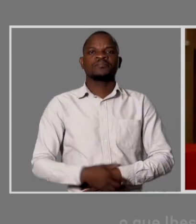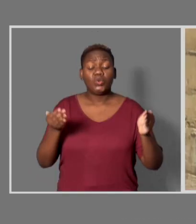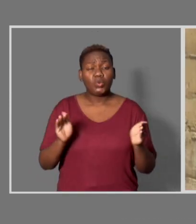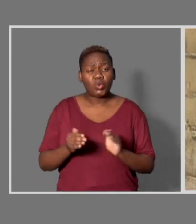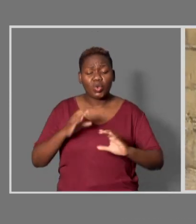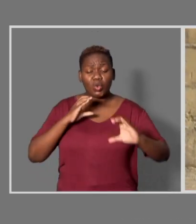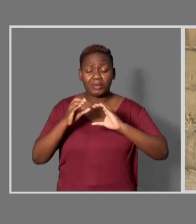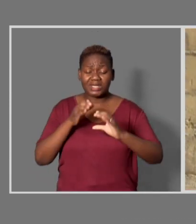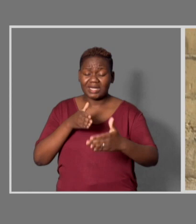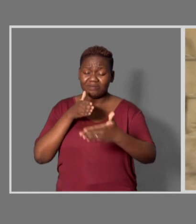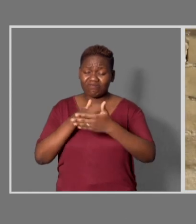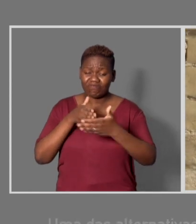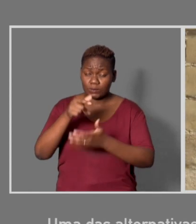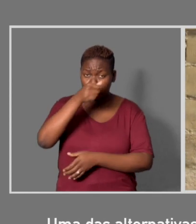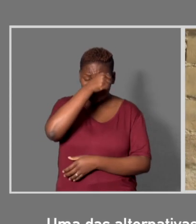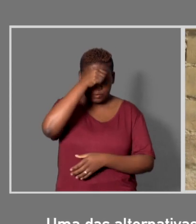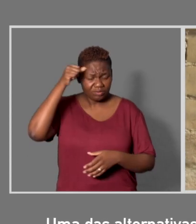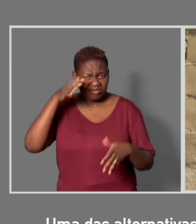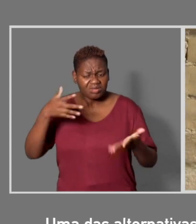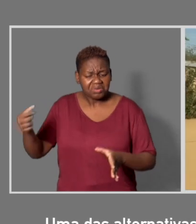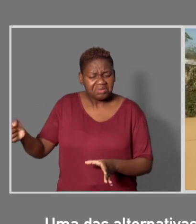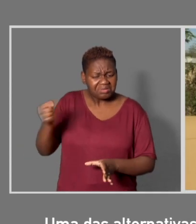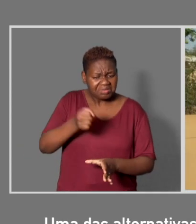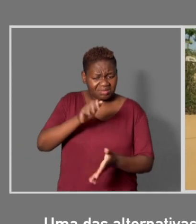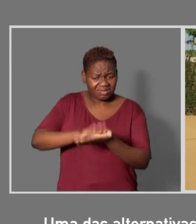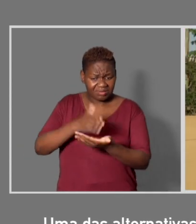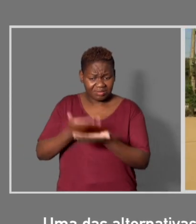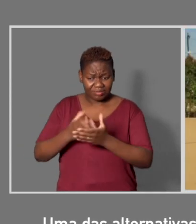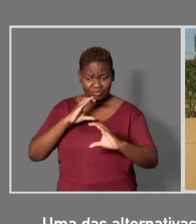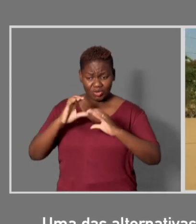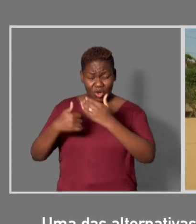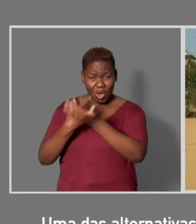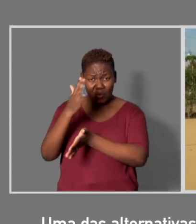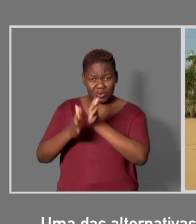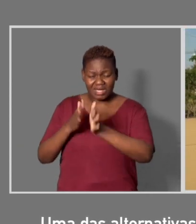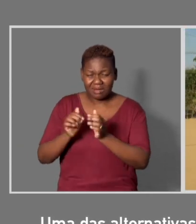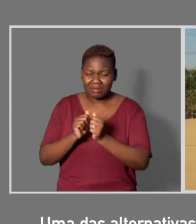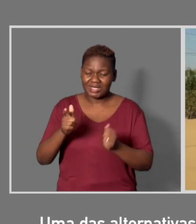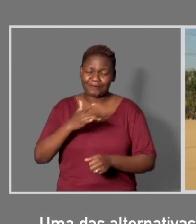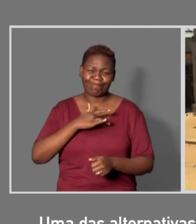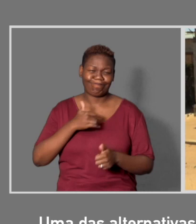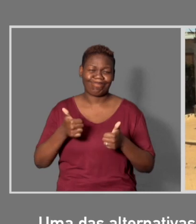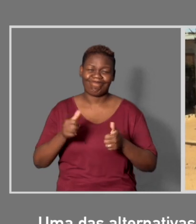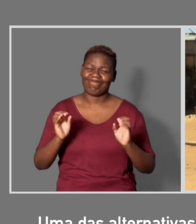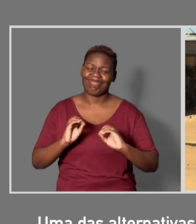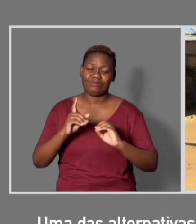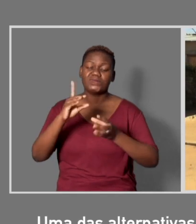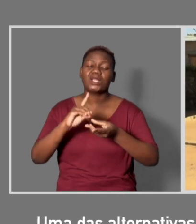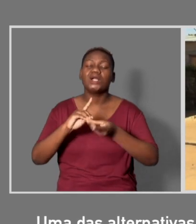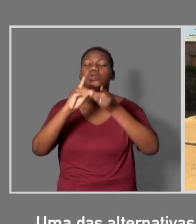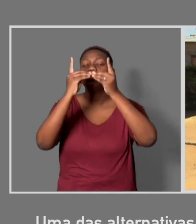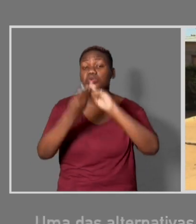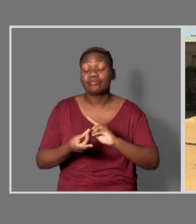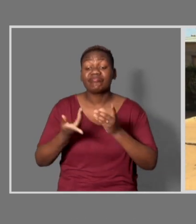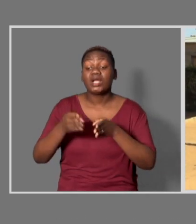do possível. Uma das alternativas encontradas para reduzir as dificuldades na comunicação é a presença de intérprete